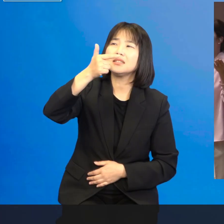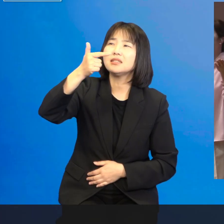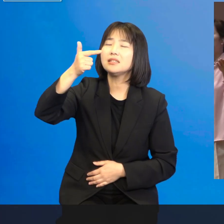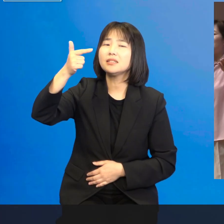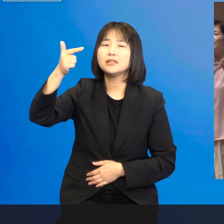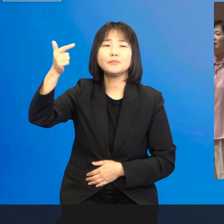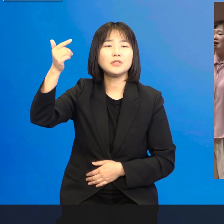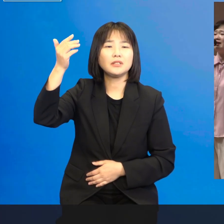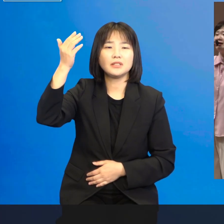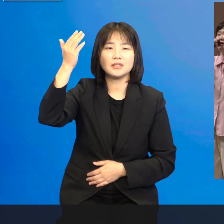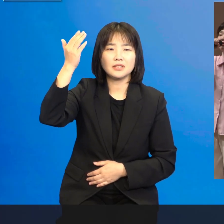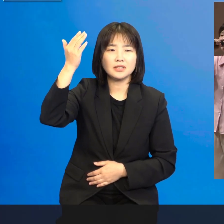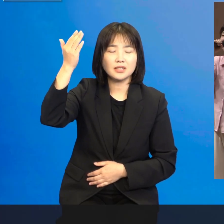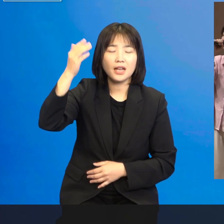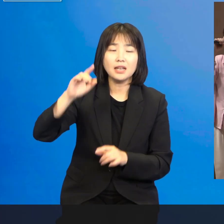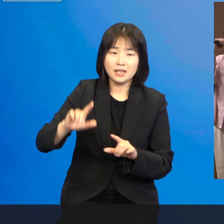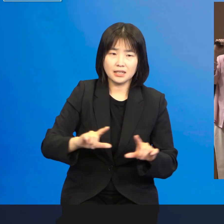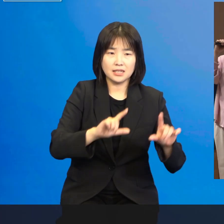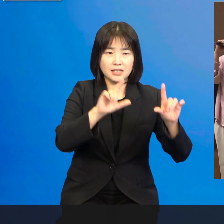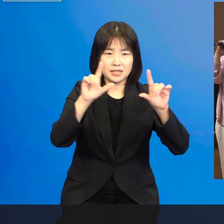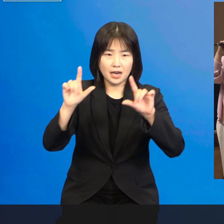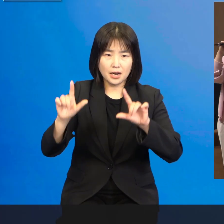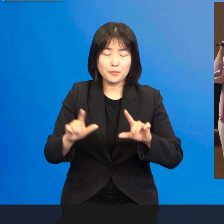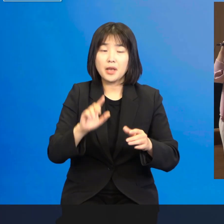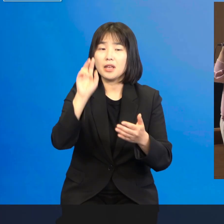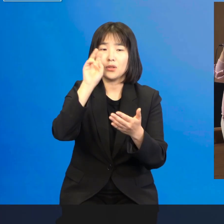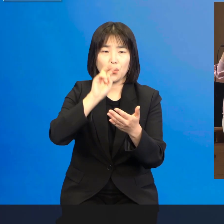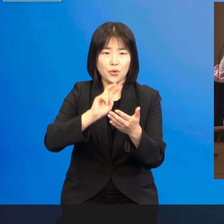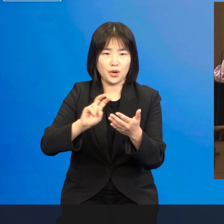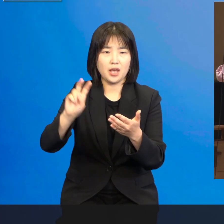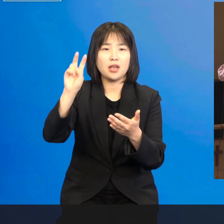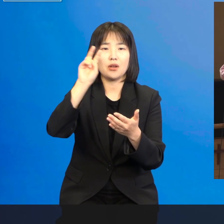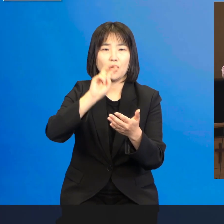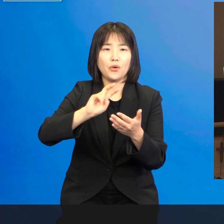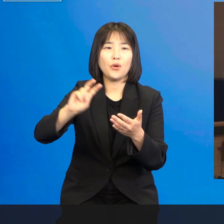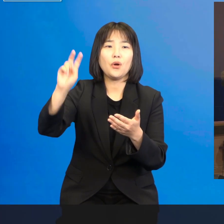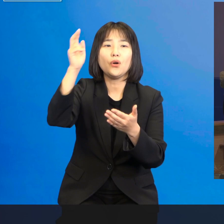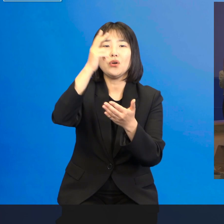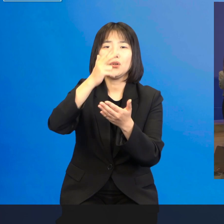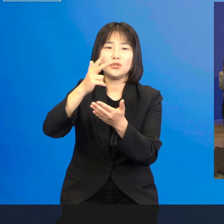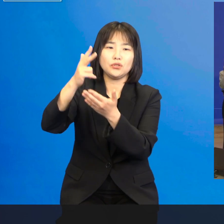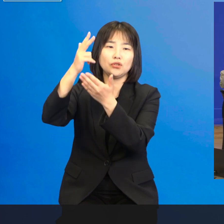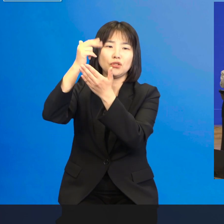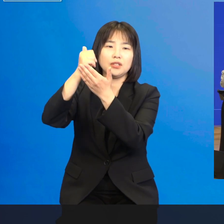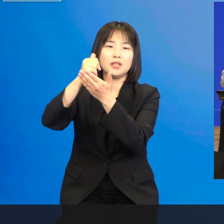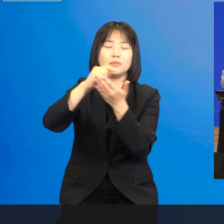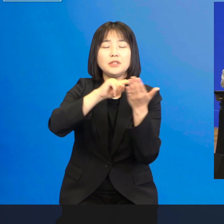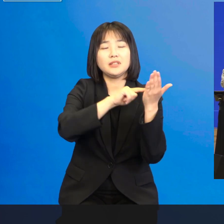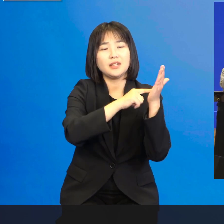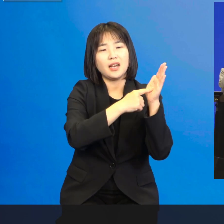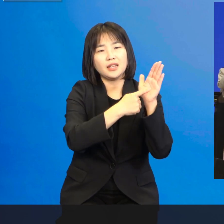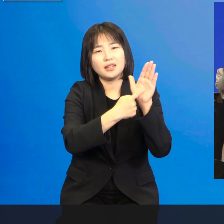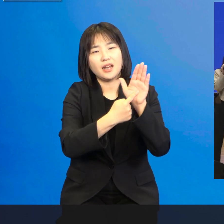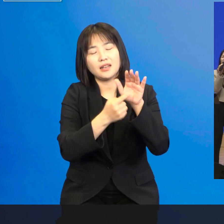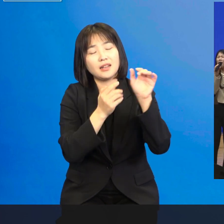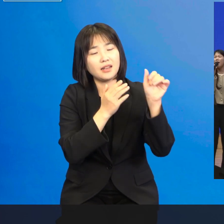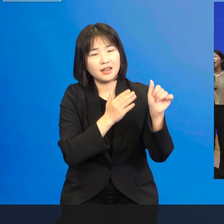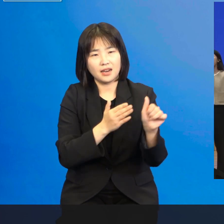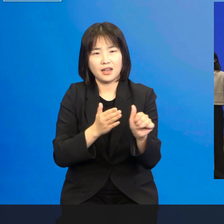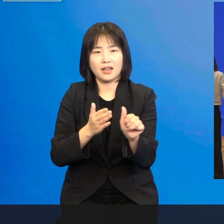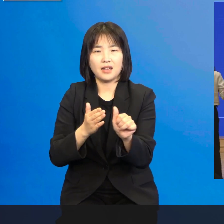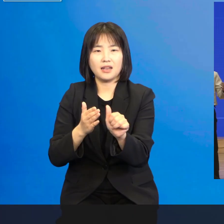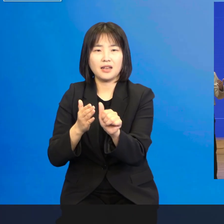아버지의 크심을 그 삶의 노래로 주님을 먼저